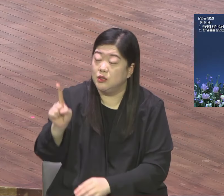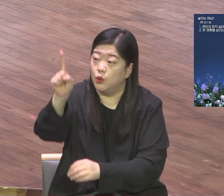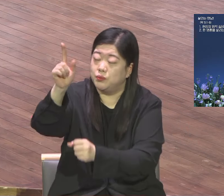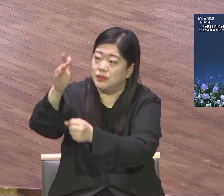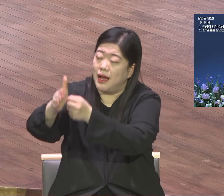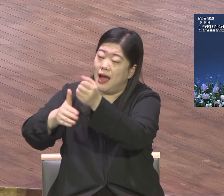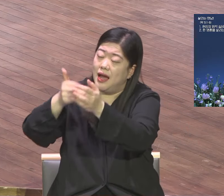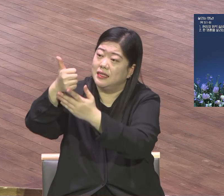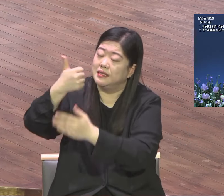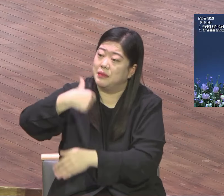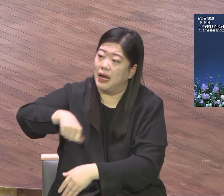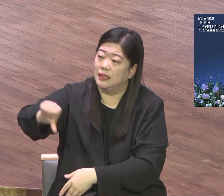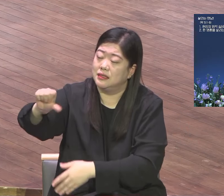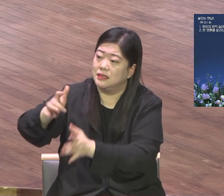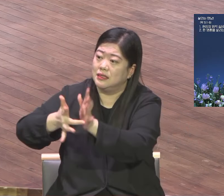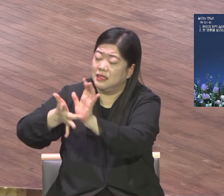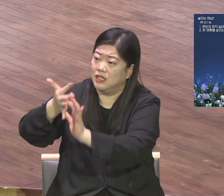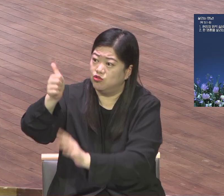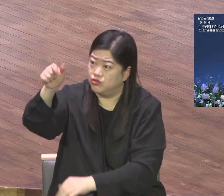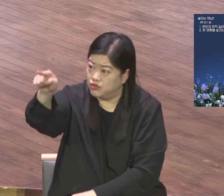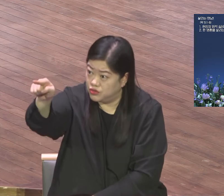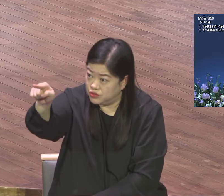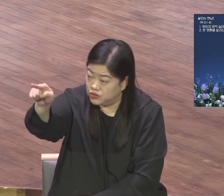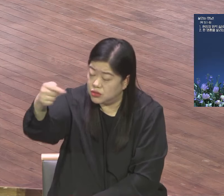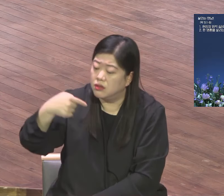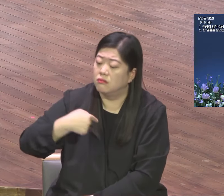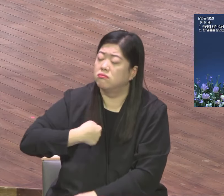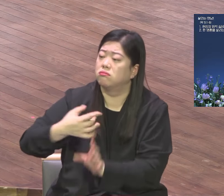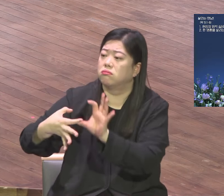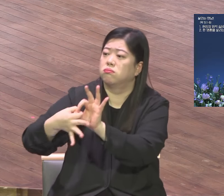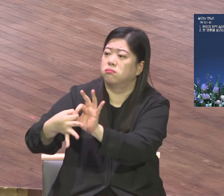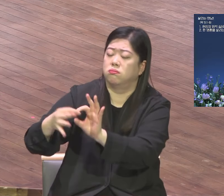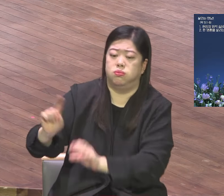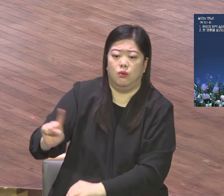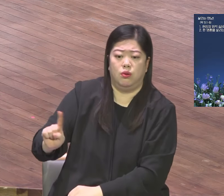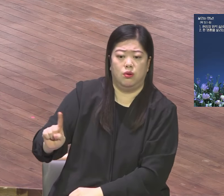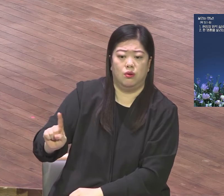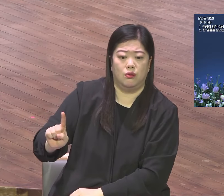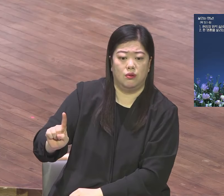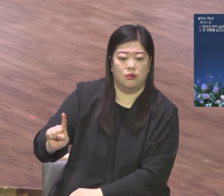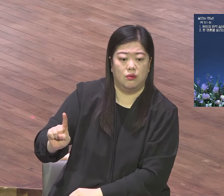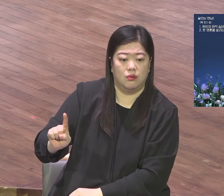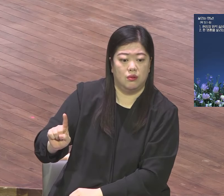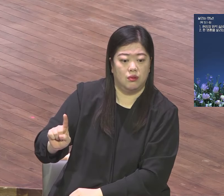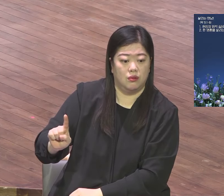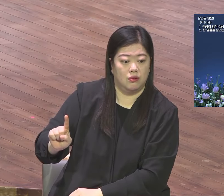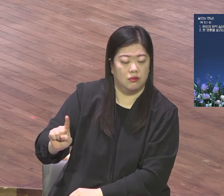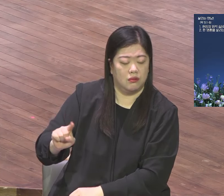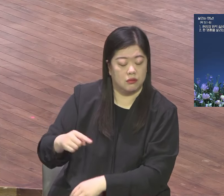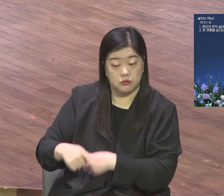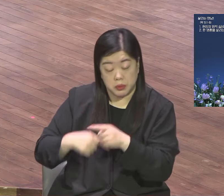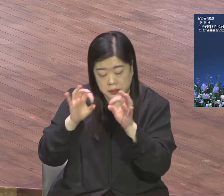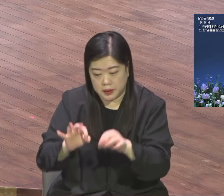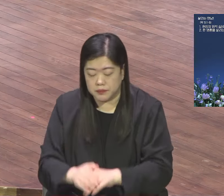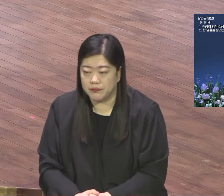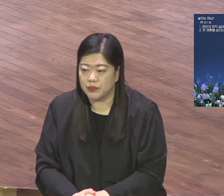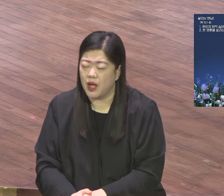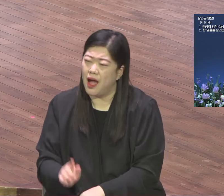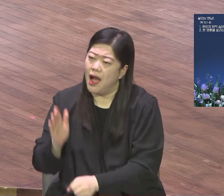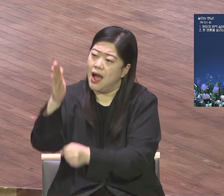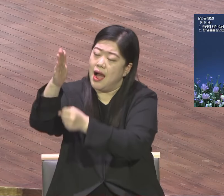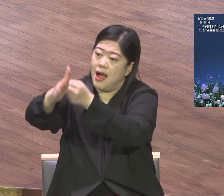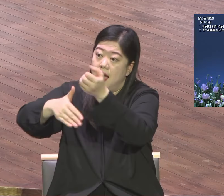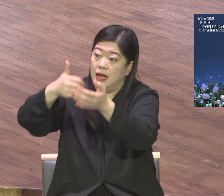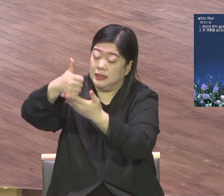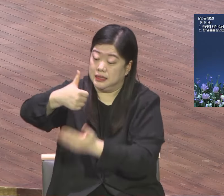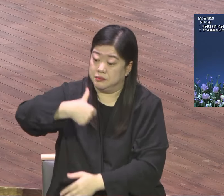하나님의 아들 예수여 나와 당신과 무슨 상관이 있습니까? 이보세요. 지극히 높으신